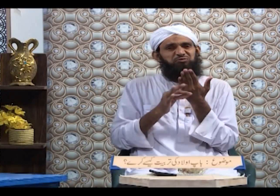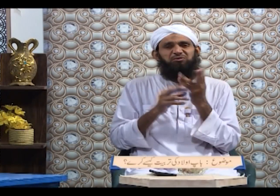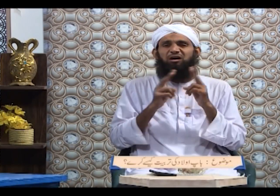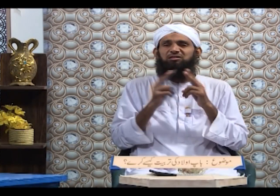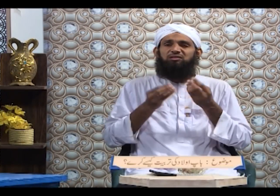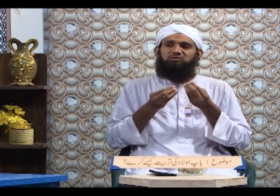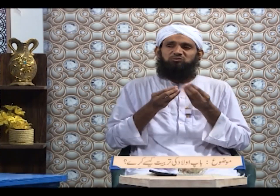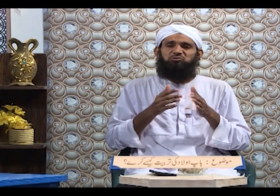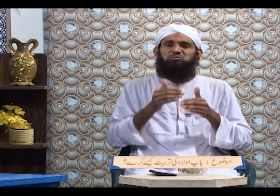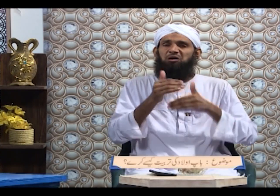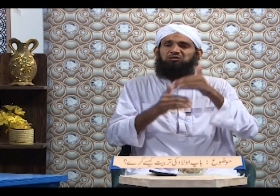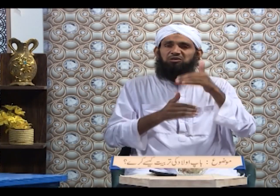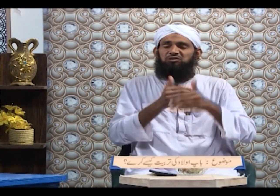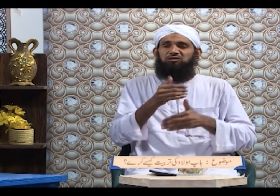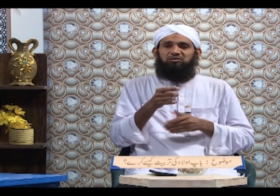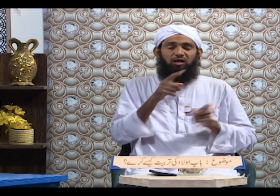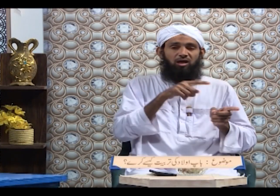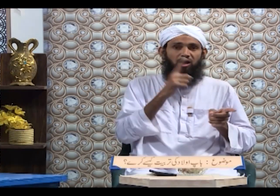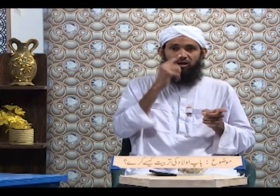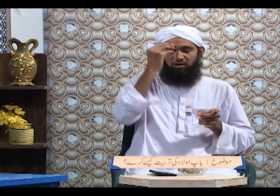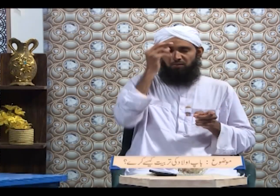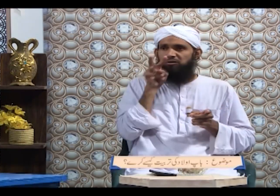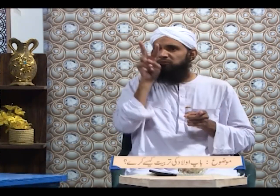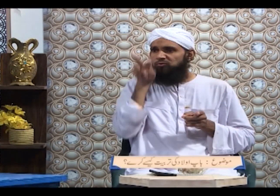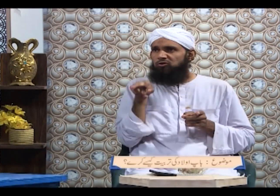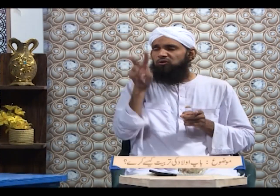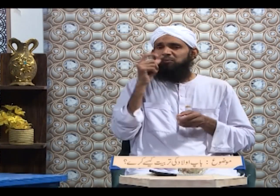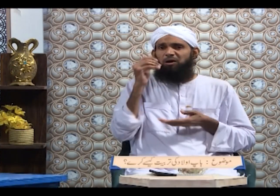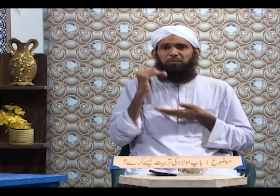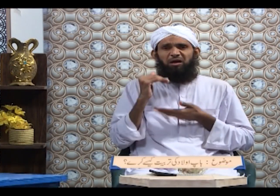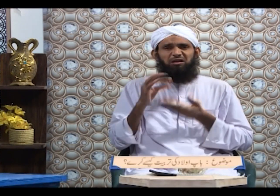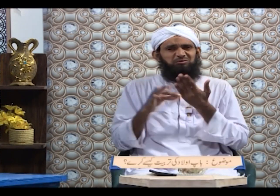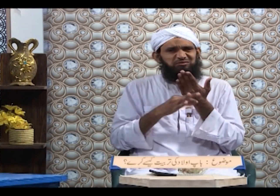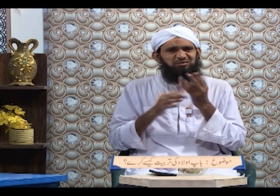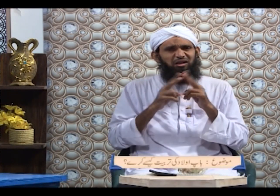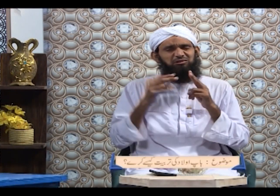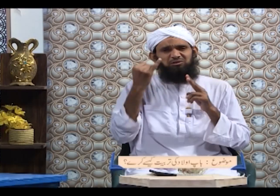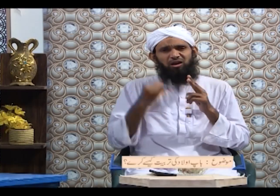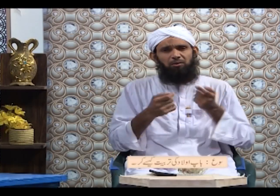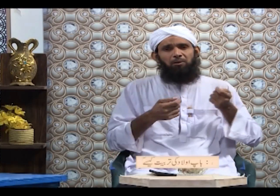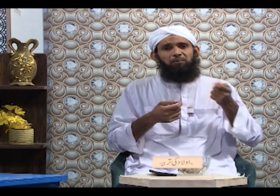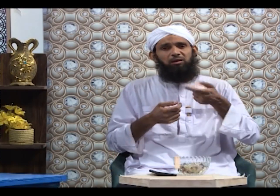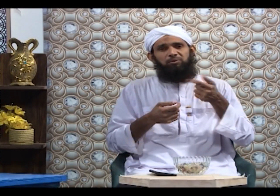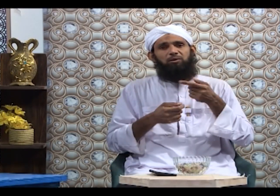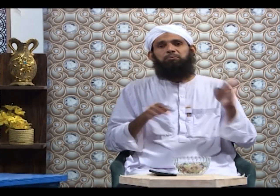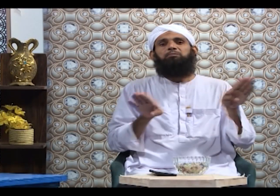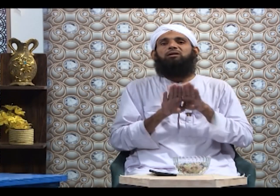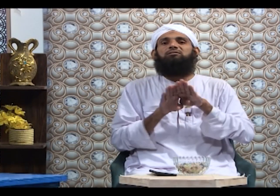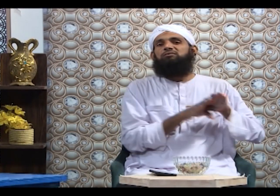گیا۔ جب اس کی ماں کو اپنے اکلوتے بیٹے کی ان حرکتوں کا پتہ چلا تو اس نے پیسے دینے بند کر دیے۔ ضد کرنے پر